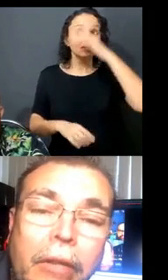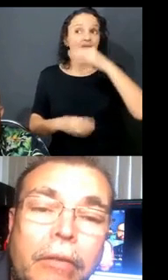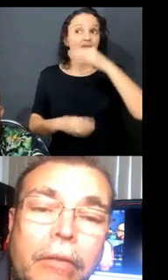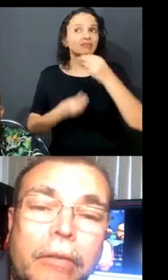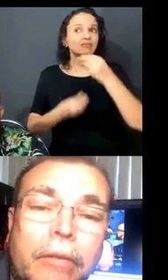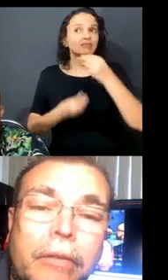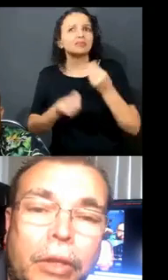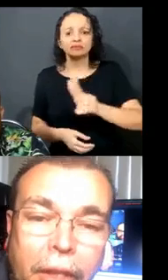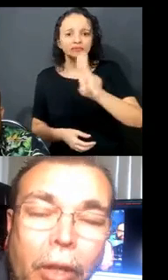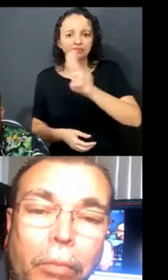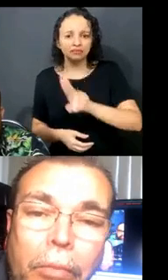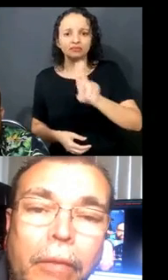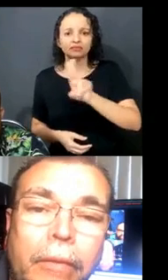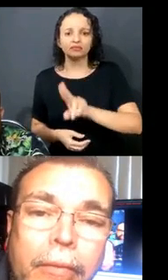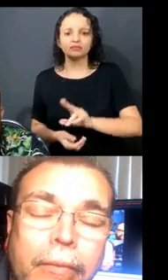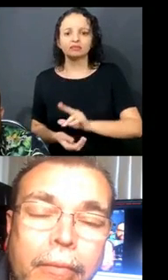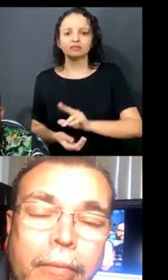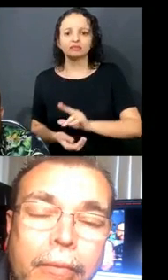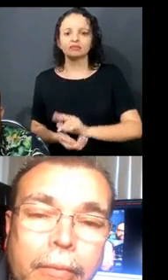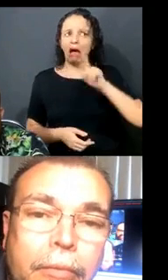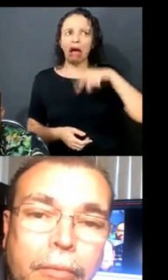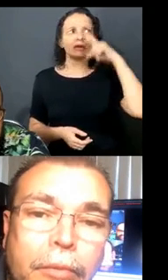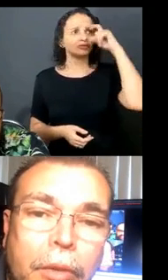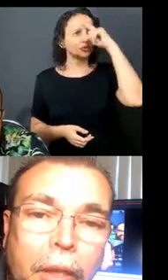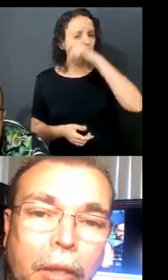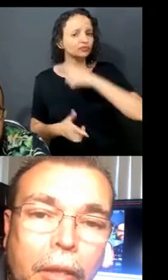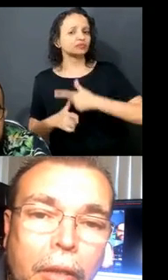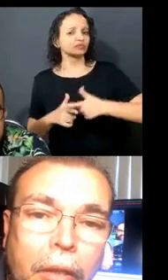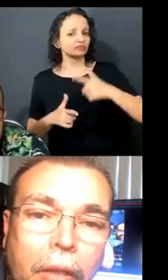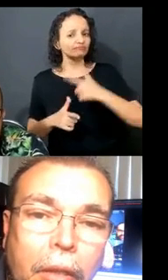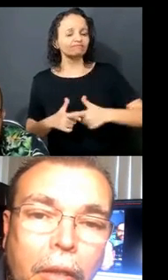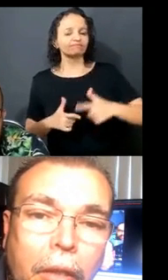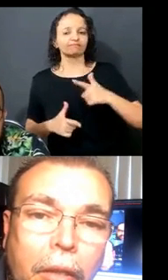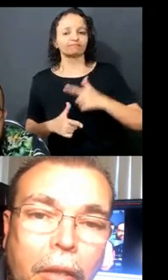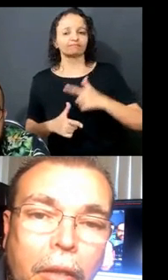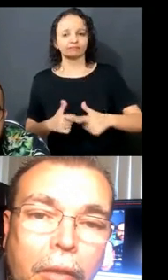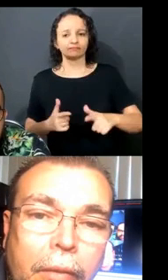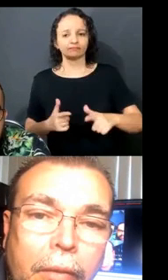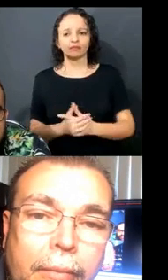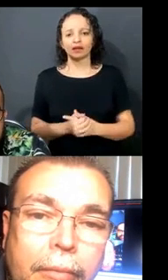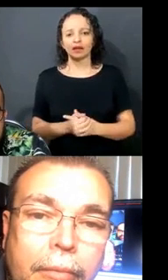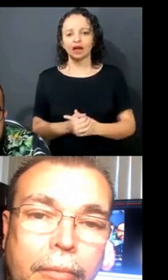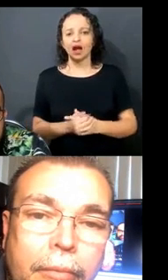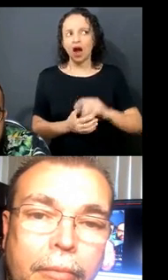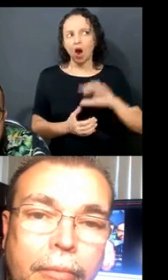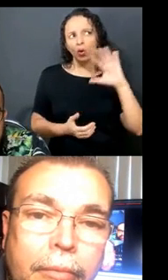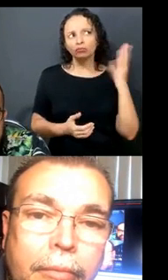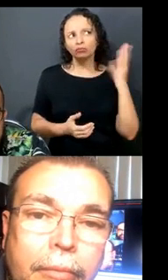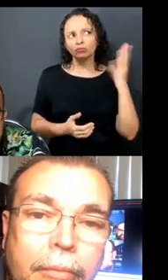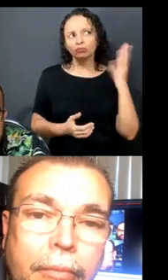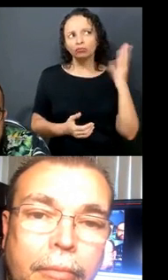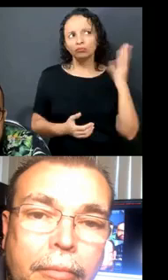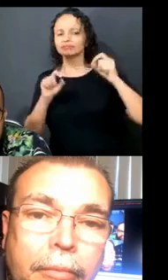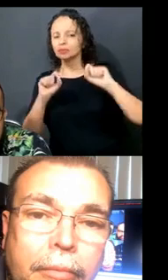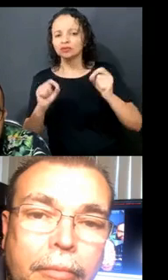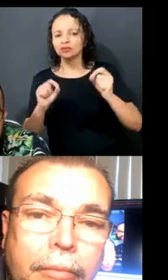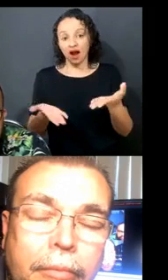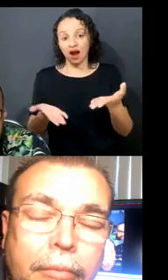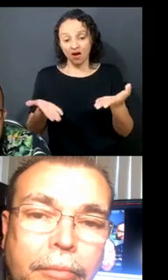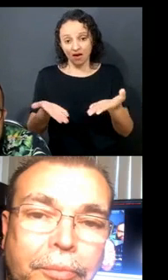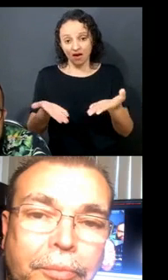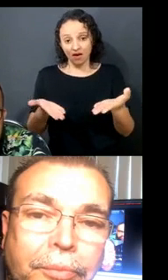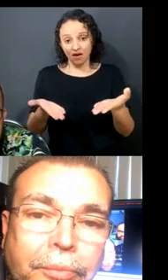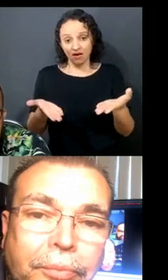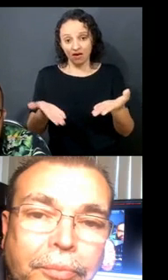Entendeu? Entendi. Não sabe como usar. Esse que é o problema. Então, termina surgindo aí,